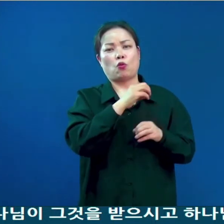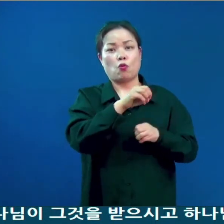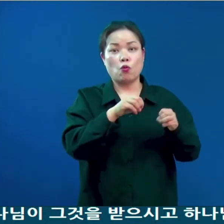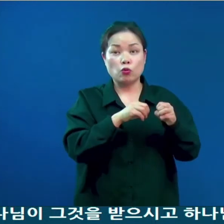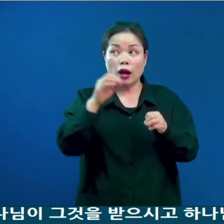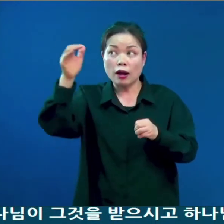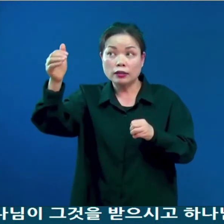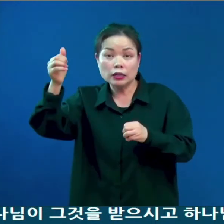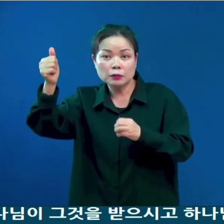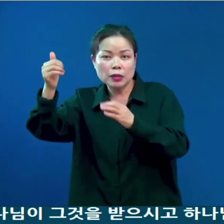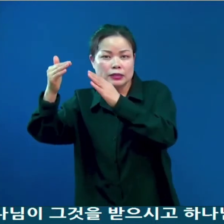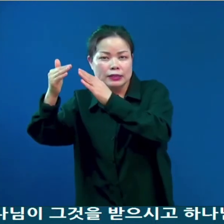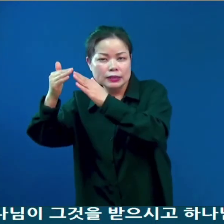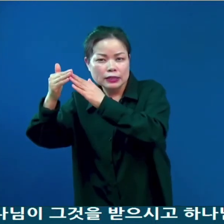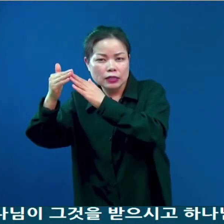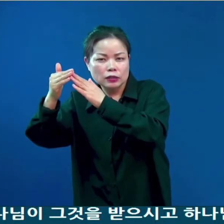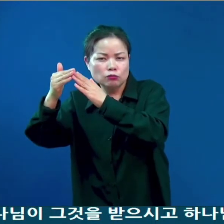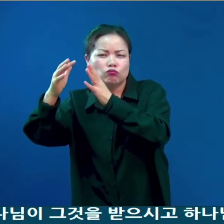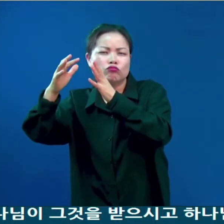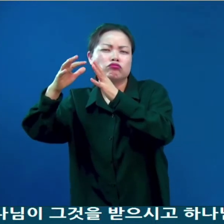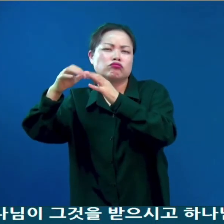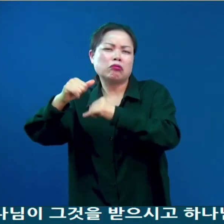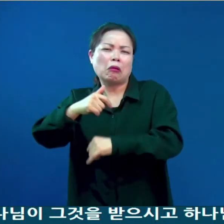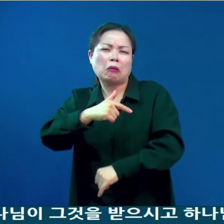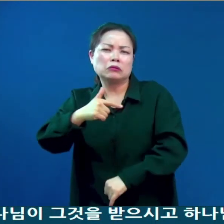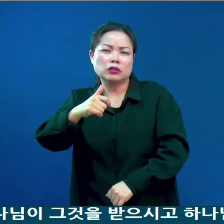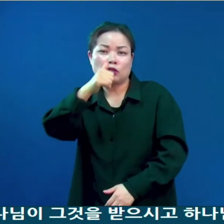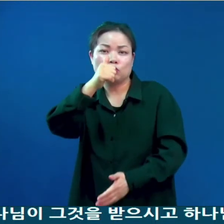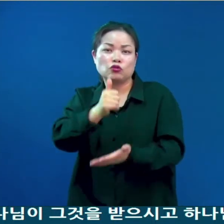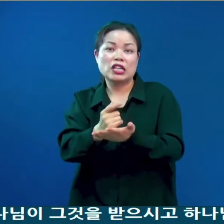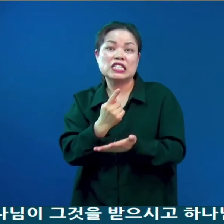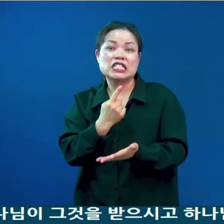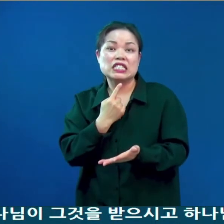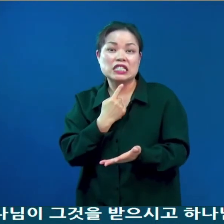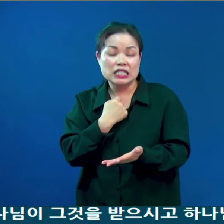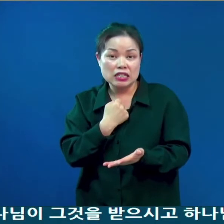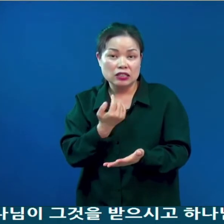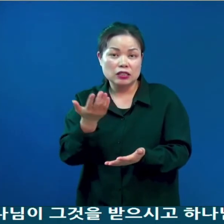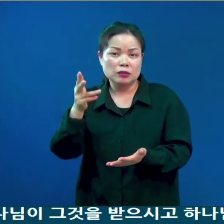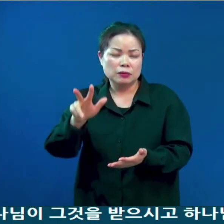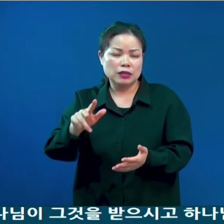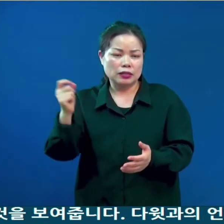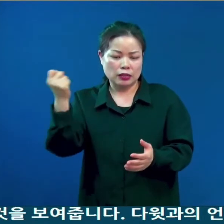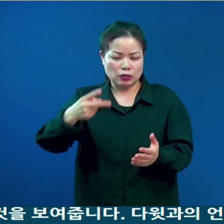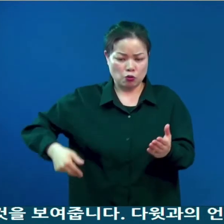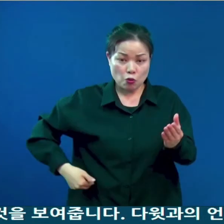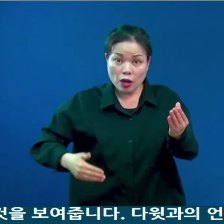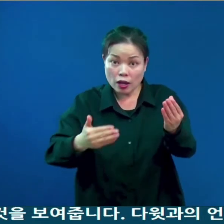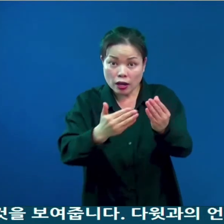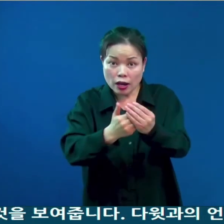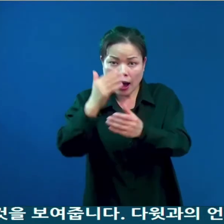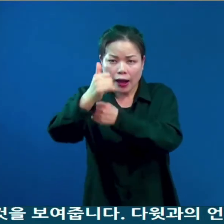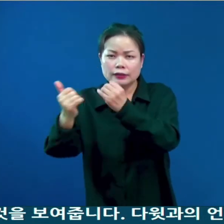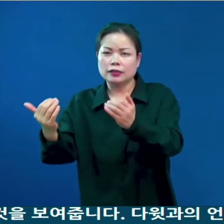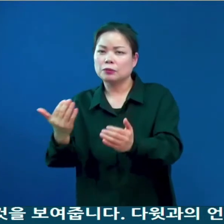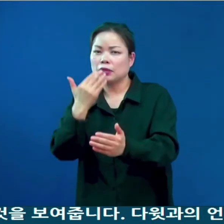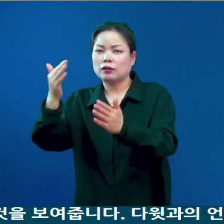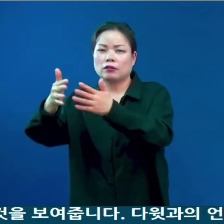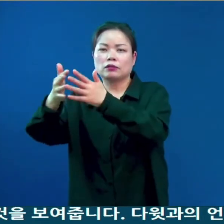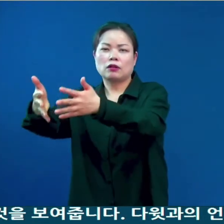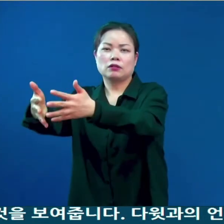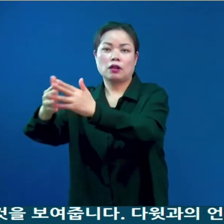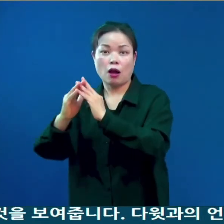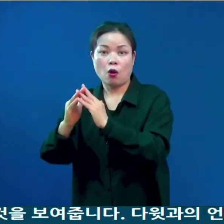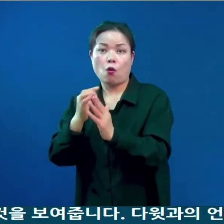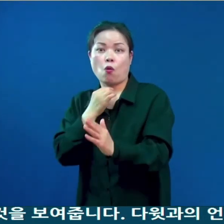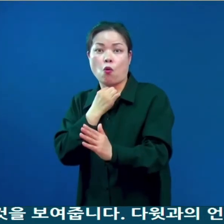오히려 하나님의 집까지 무너뜨리는 엄청난 죄를 지었지만, 다시 회개하고 하나님의 집을 짓고자,